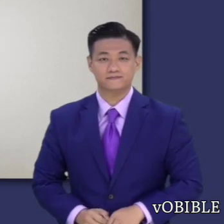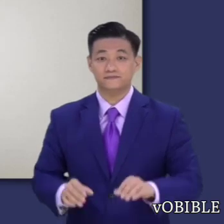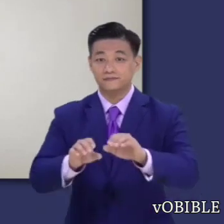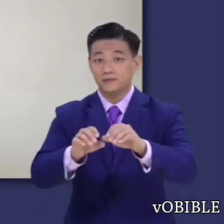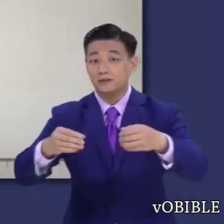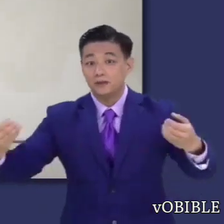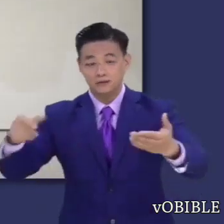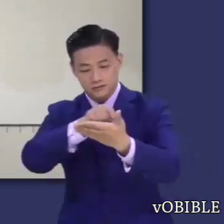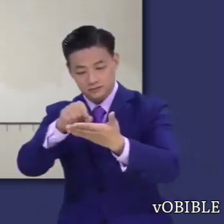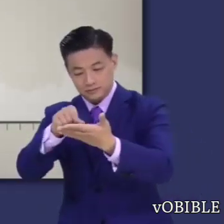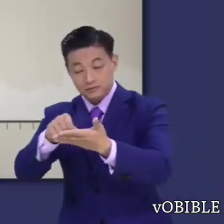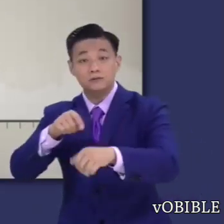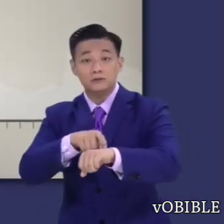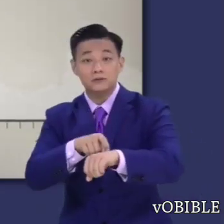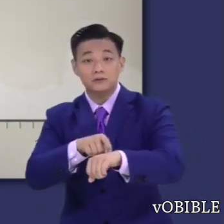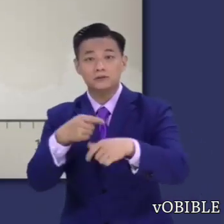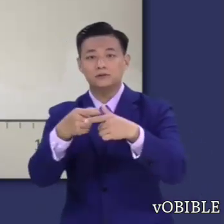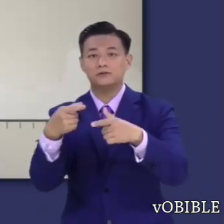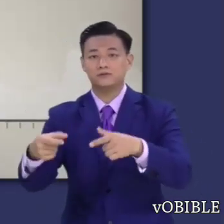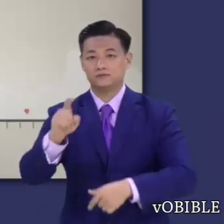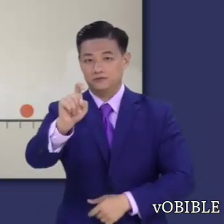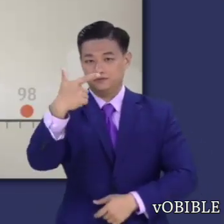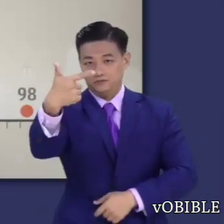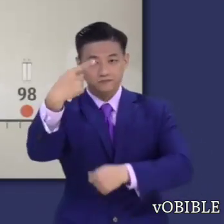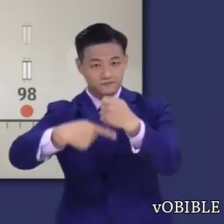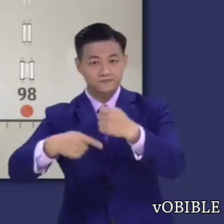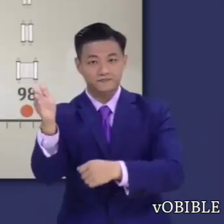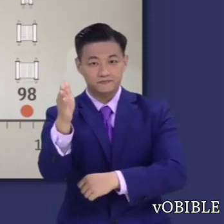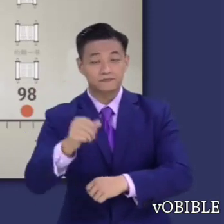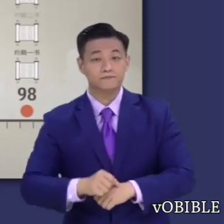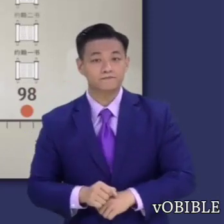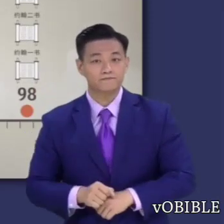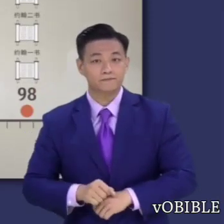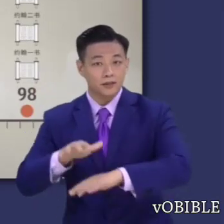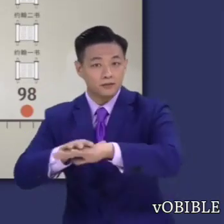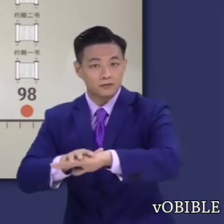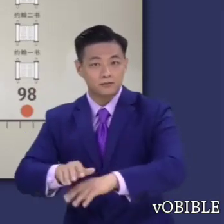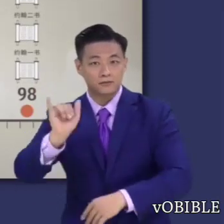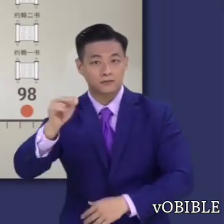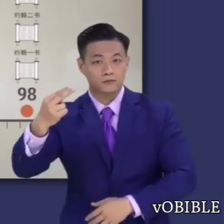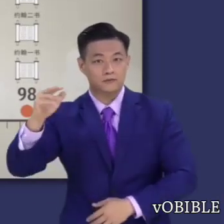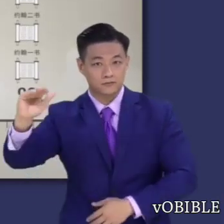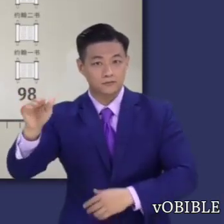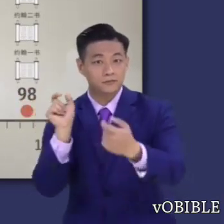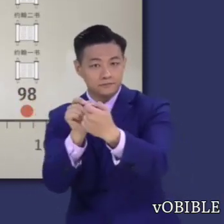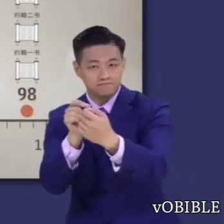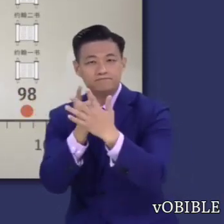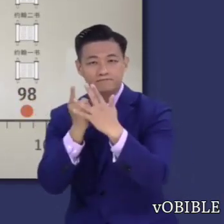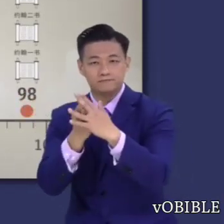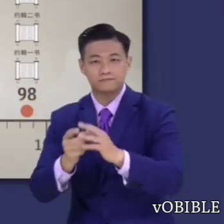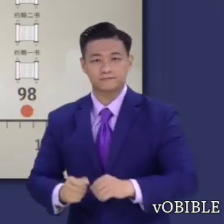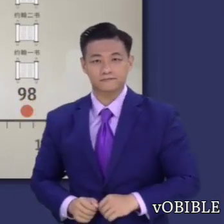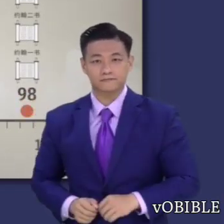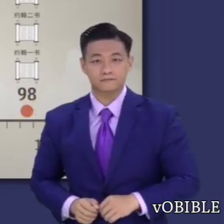约翰的这封信和他执笔的另外两封都是在大约公元98年写的，地点很可能